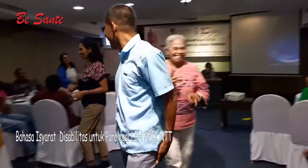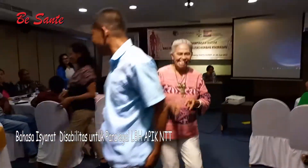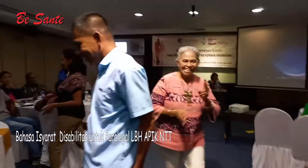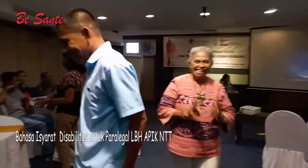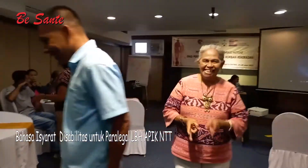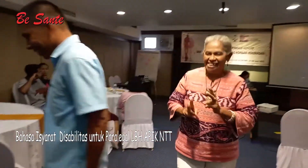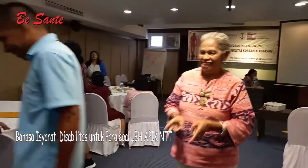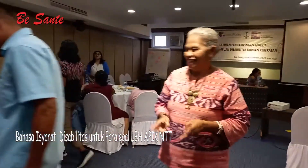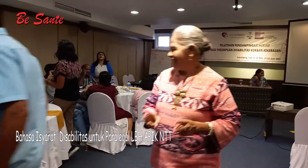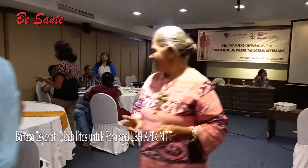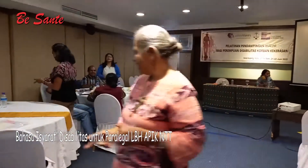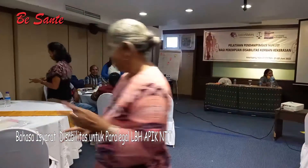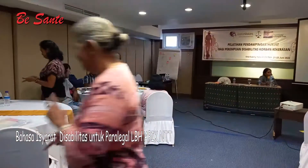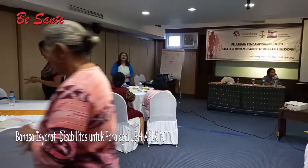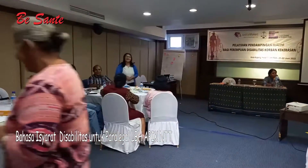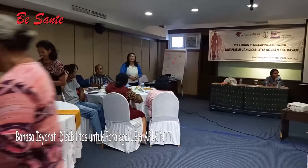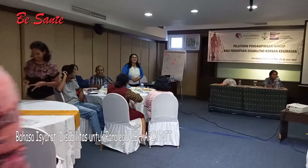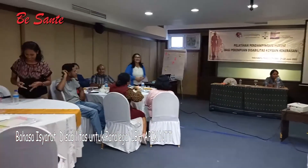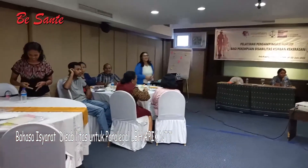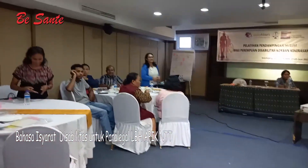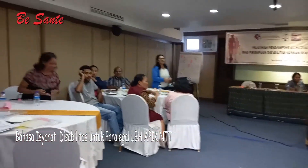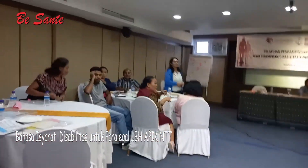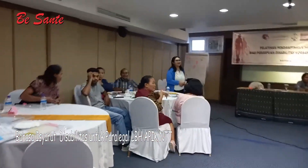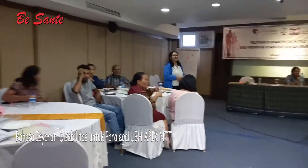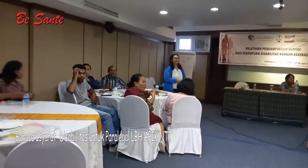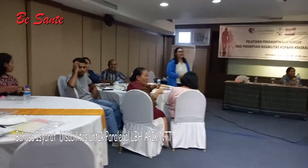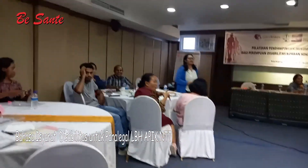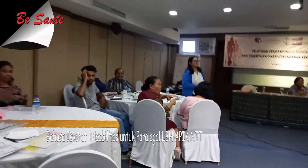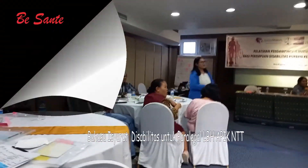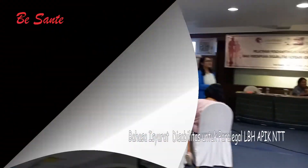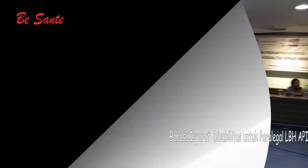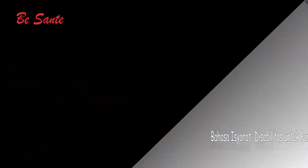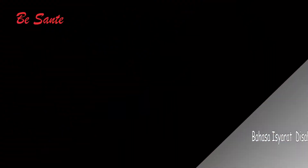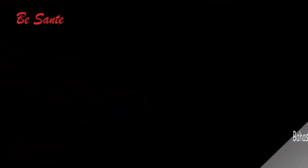Sudah. Sudah, tapi ini suara bayang-bayang nih lah ya. Sudah dong. Yeay.